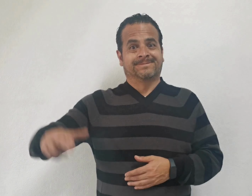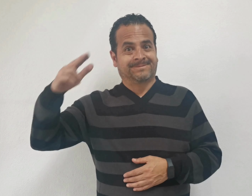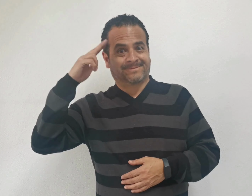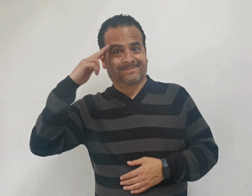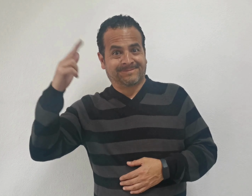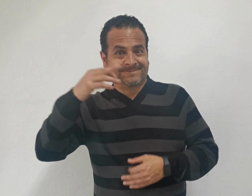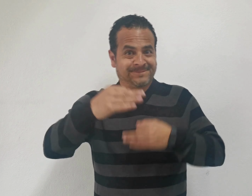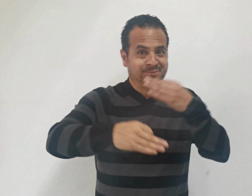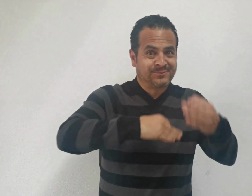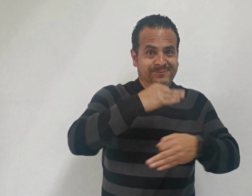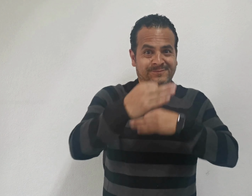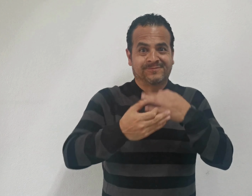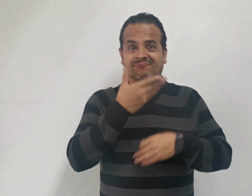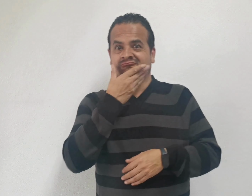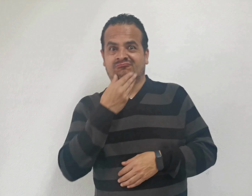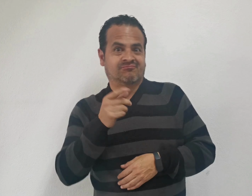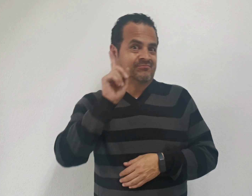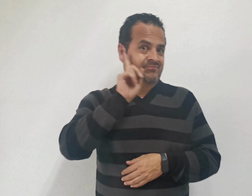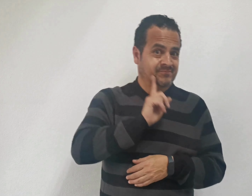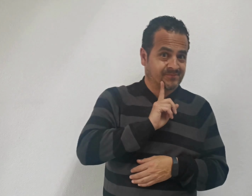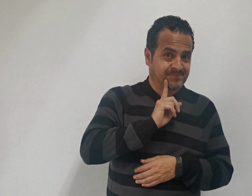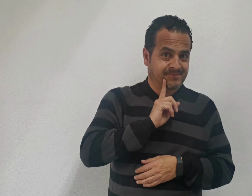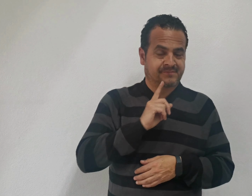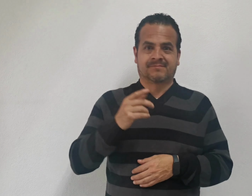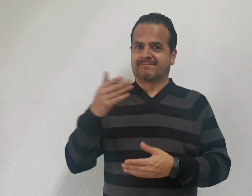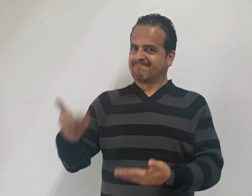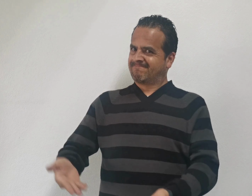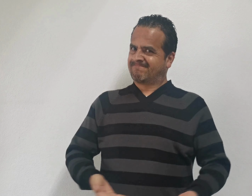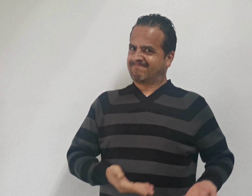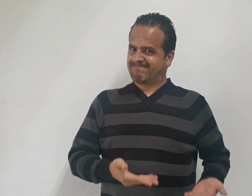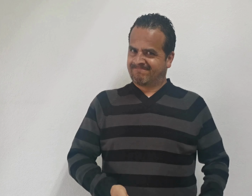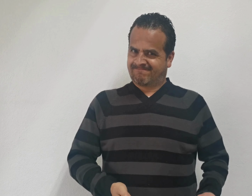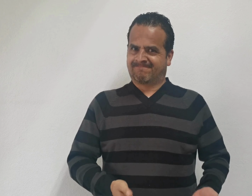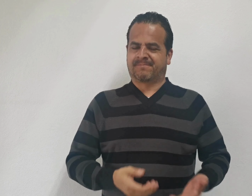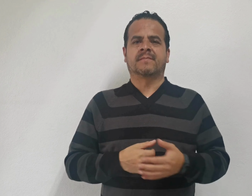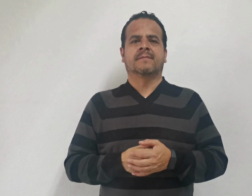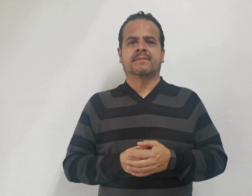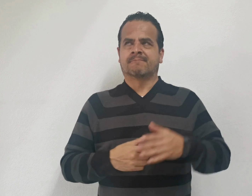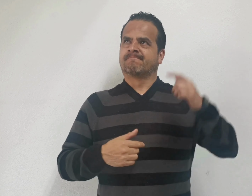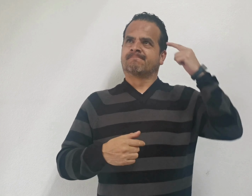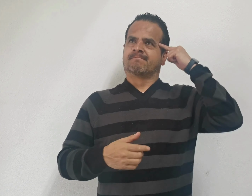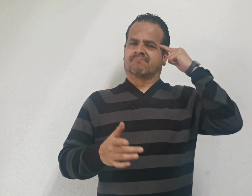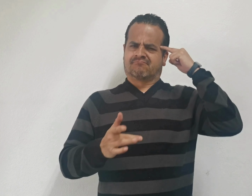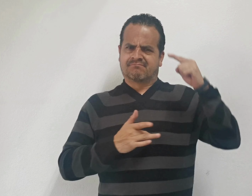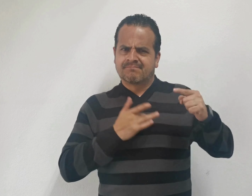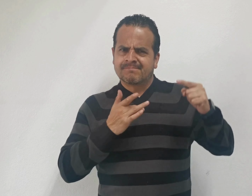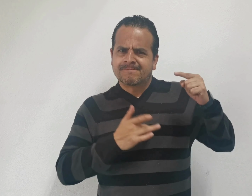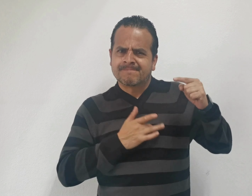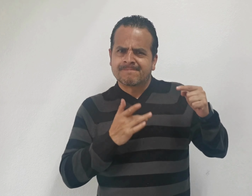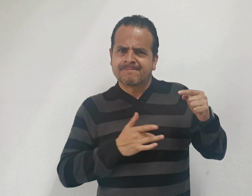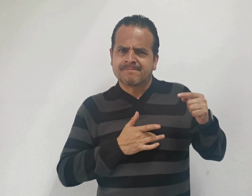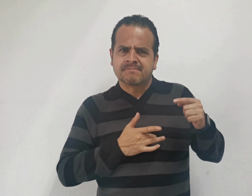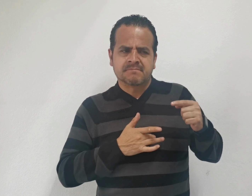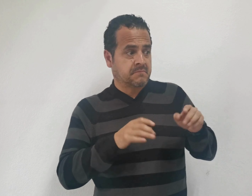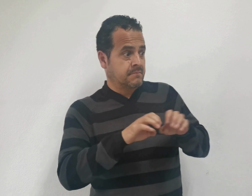Hola a todos bienvenidos y bienvenidas a meta emoción estamos iniciando el año muy emocionadas Cómo